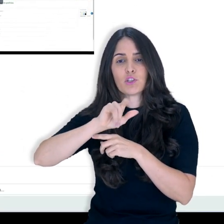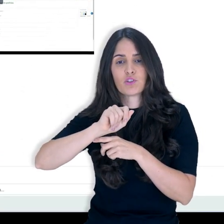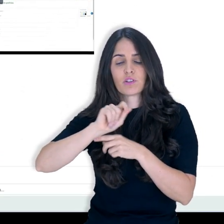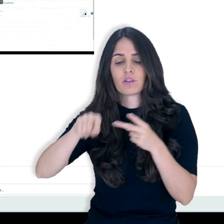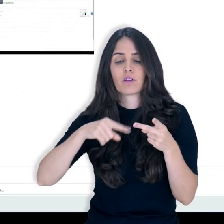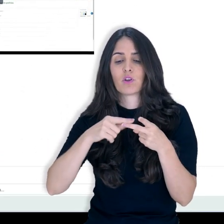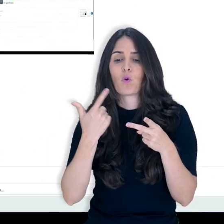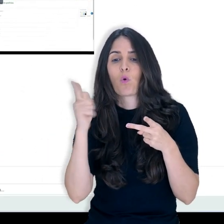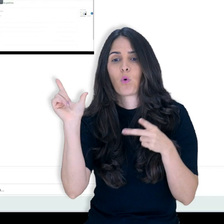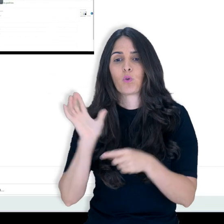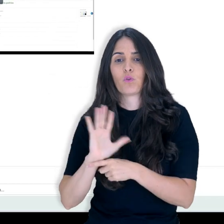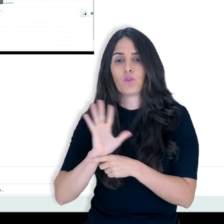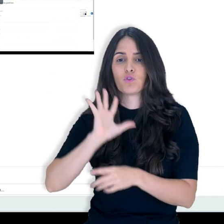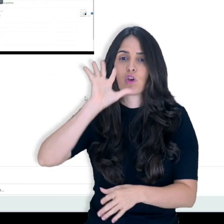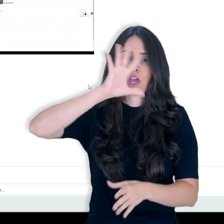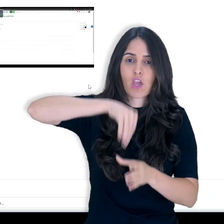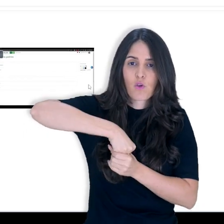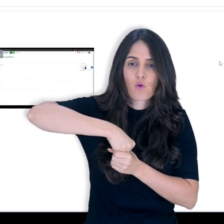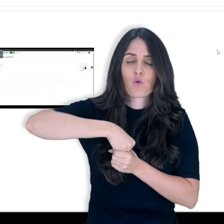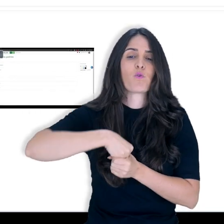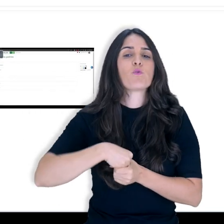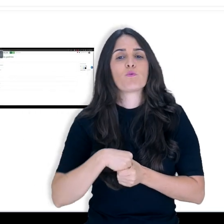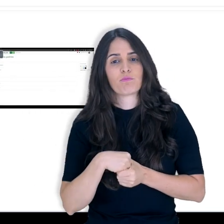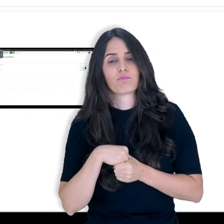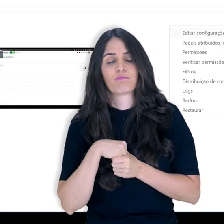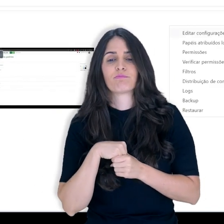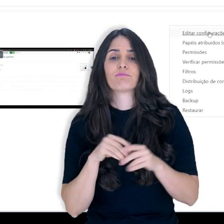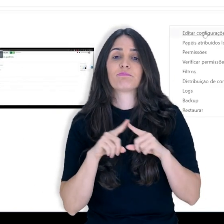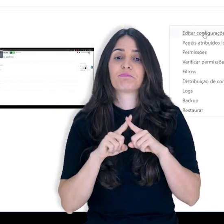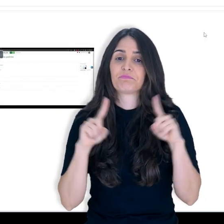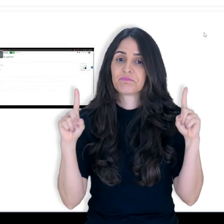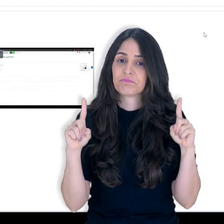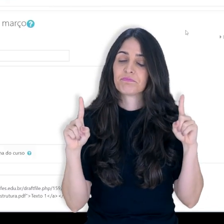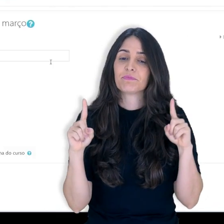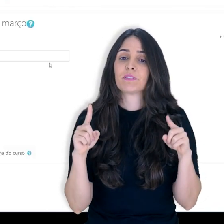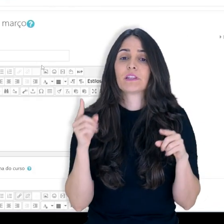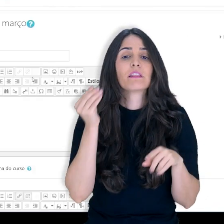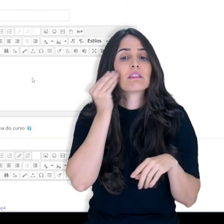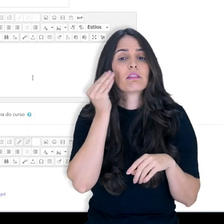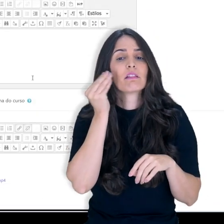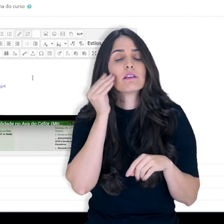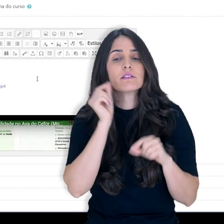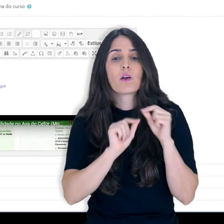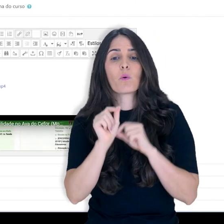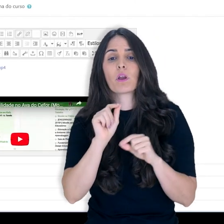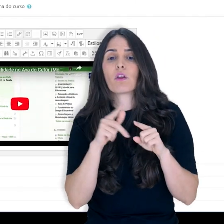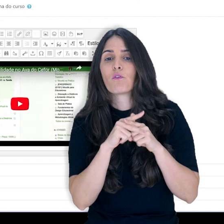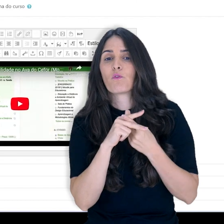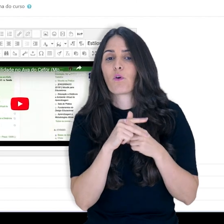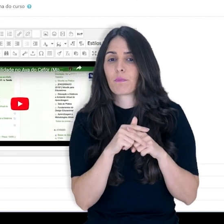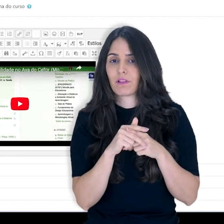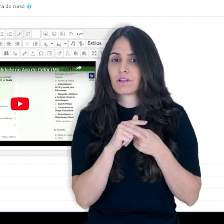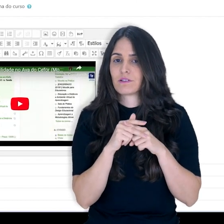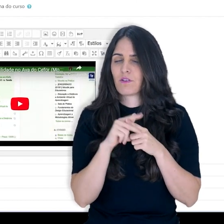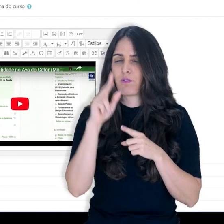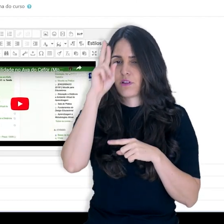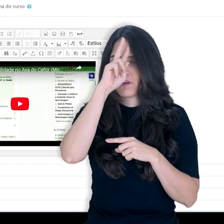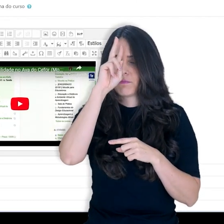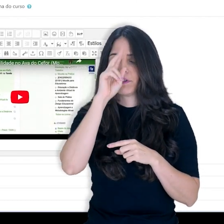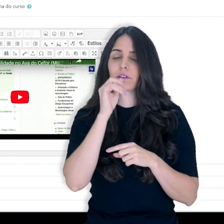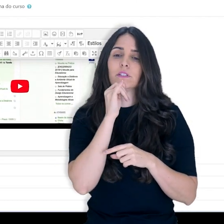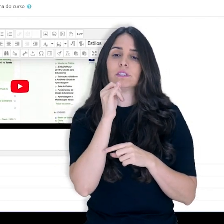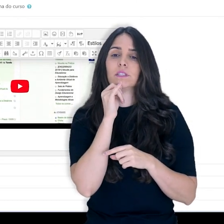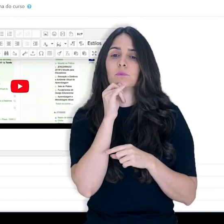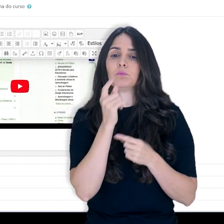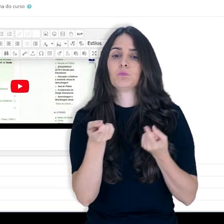o vi foi incorporado mais um teste que nós vamos fazer aqui é o da formatação então por